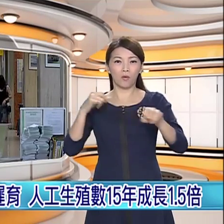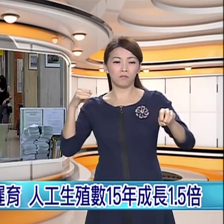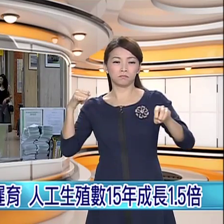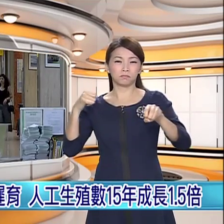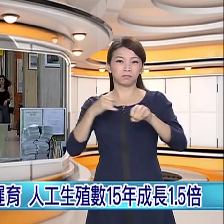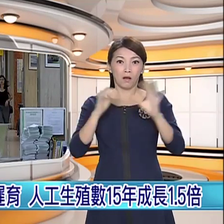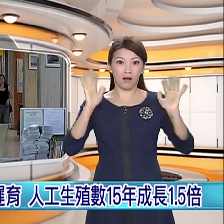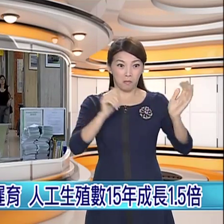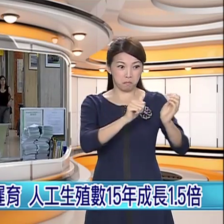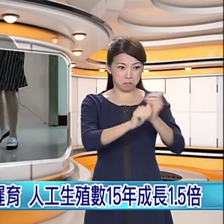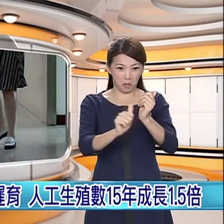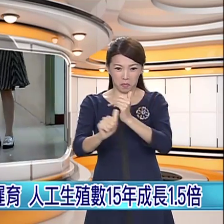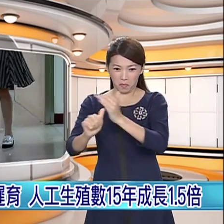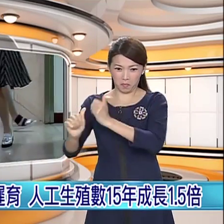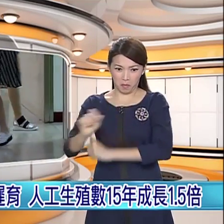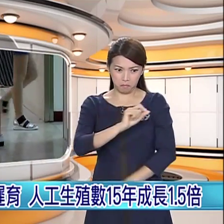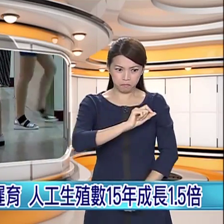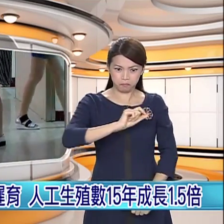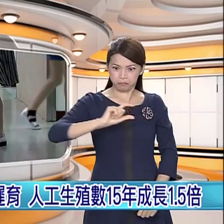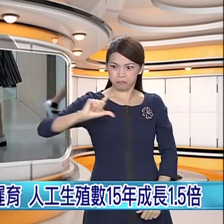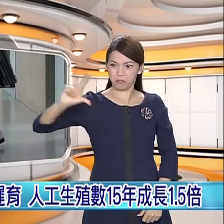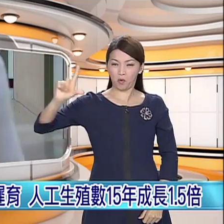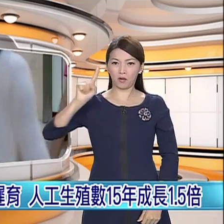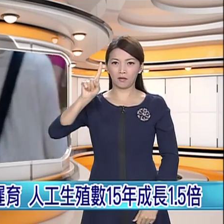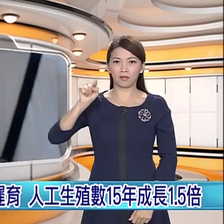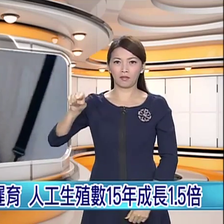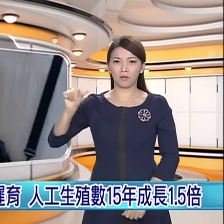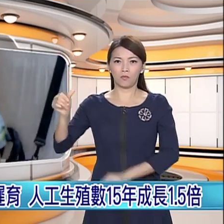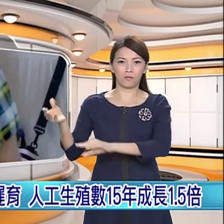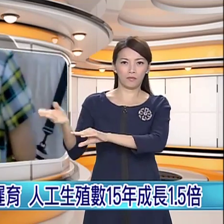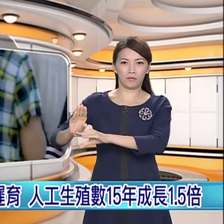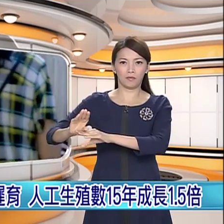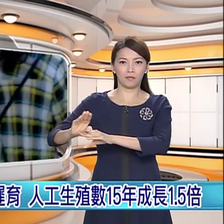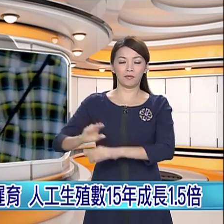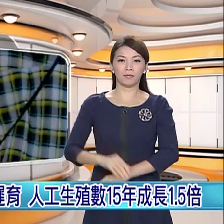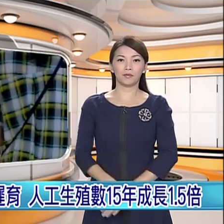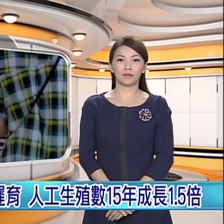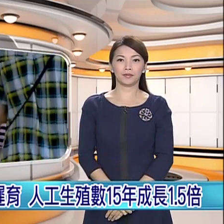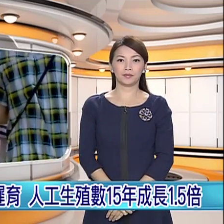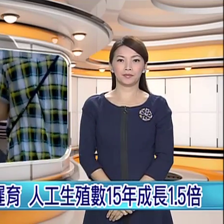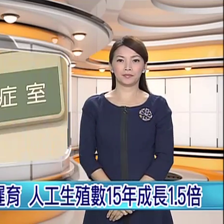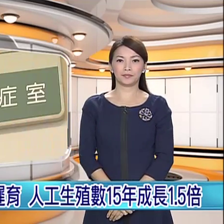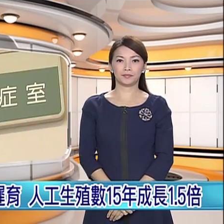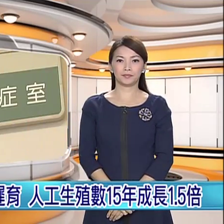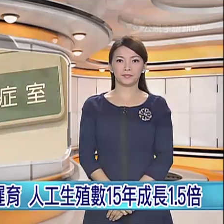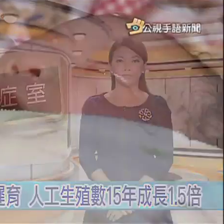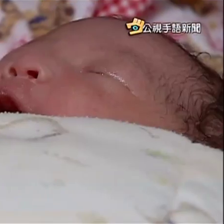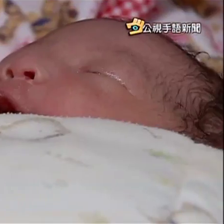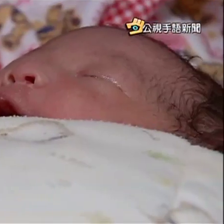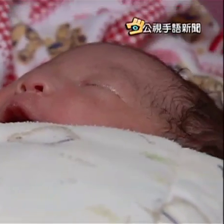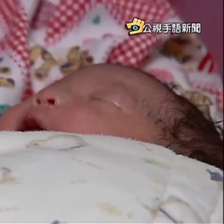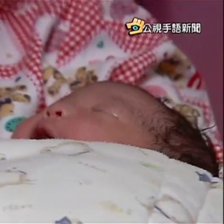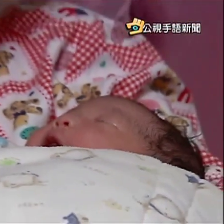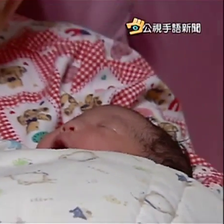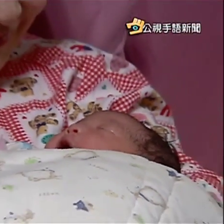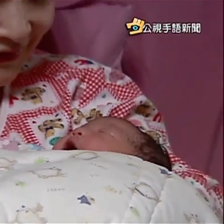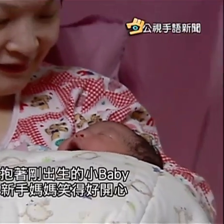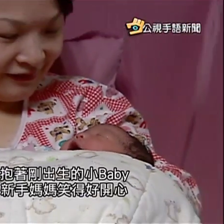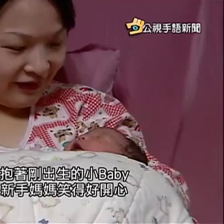儿数，15年来是成长了1.5倍。 抱着刚出生的小